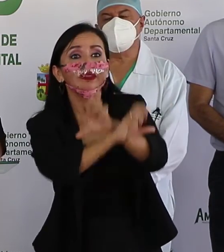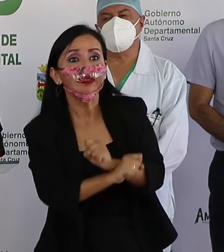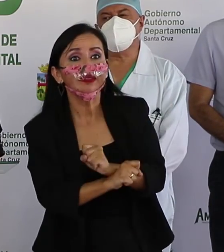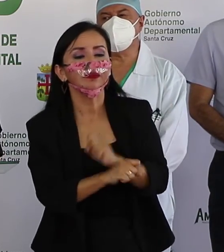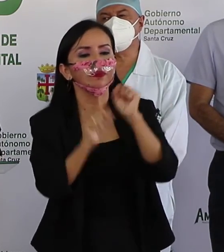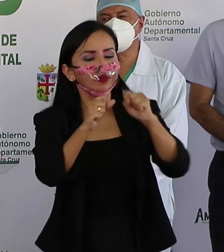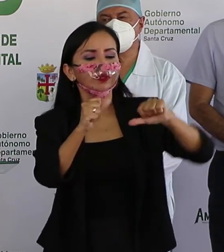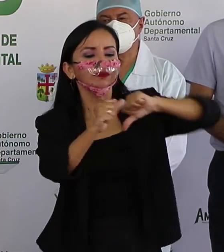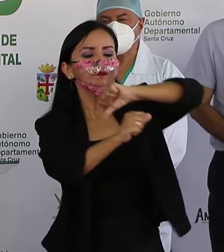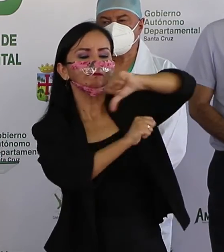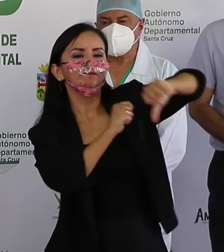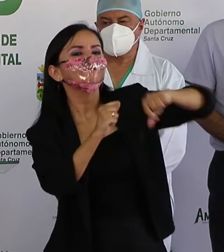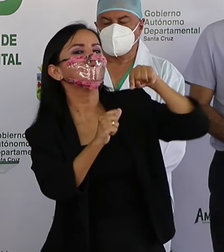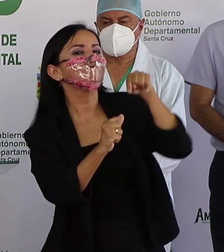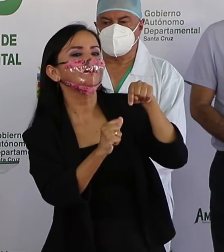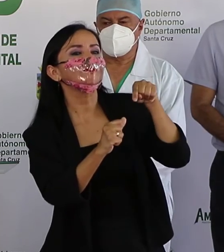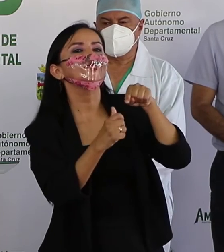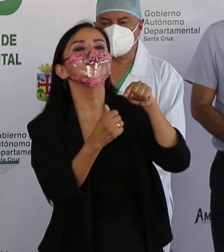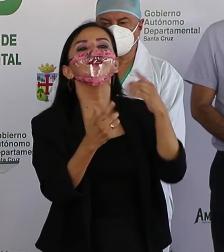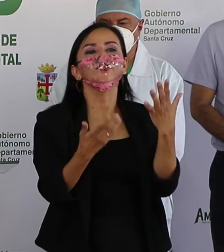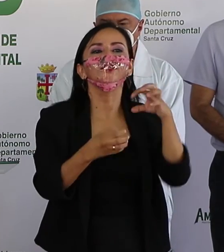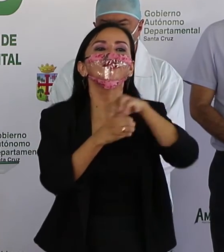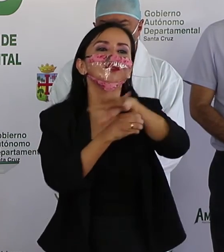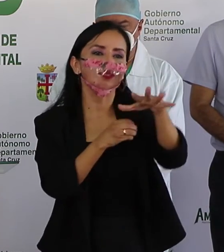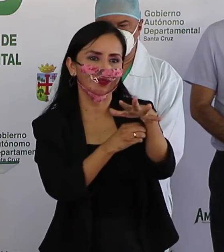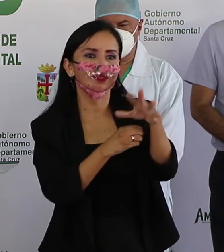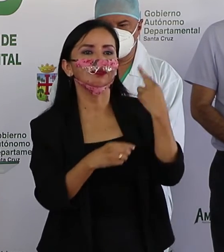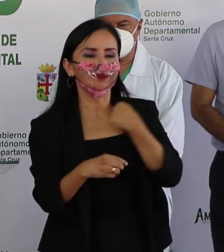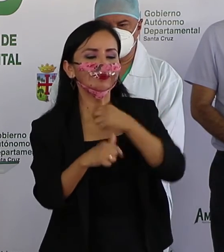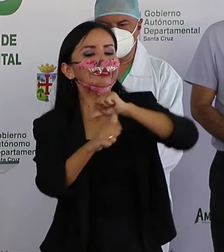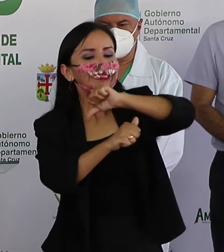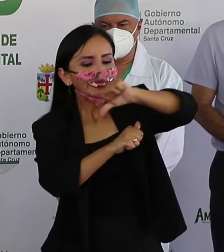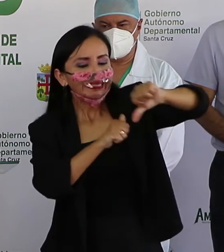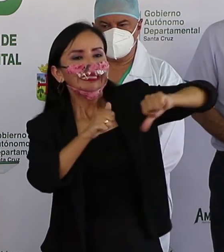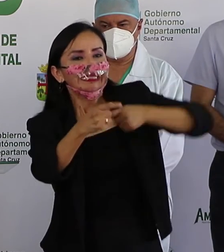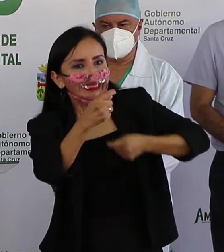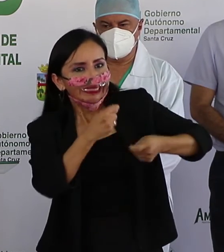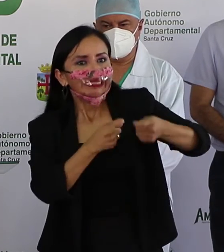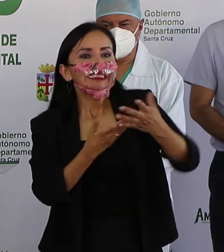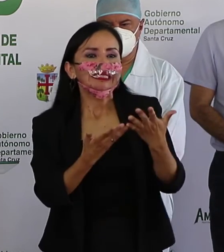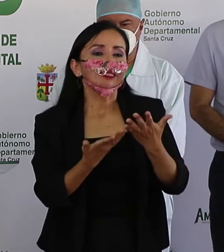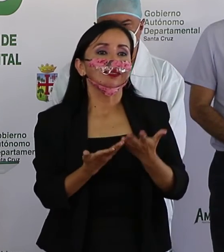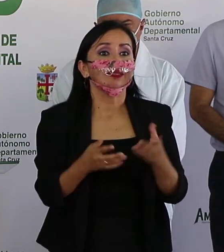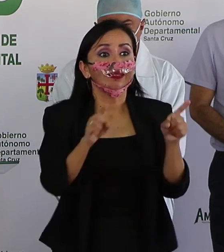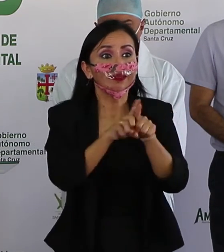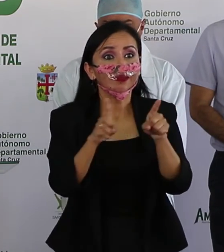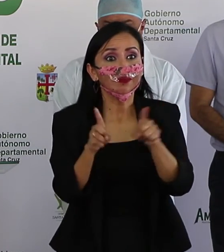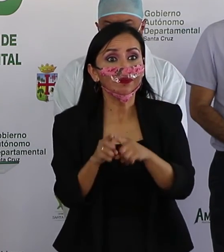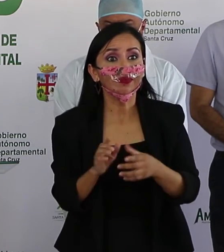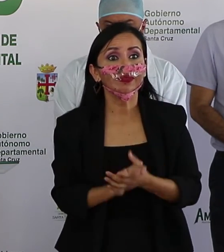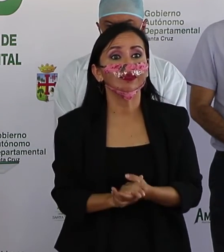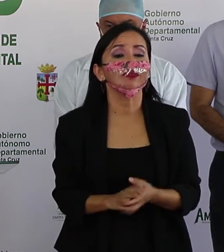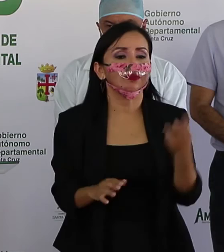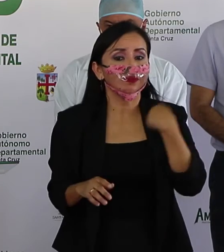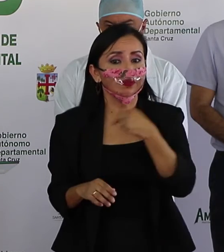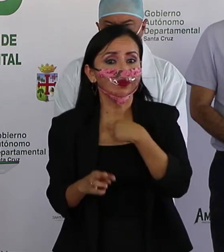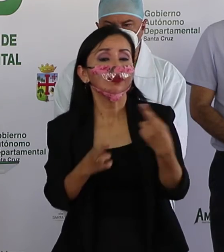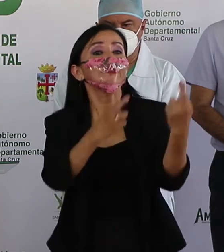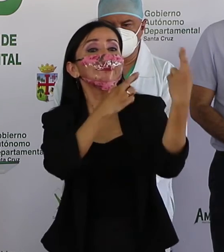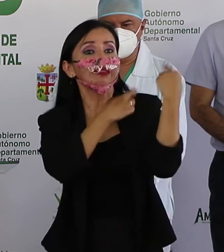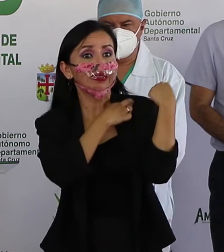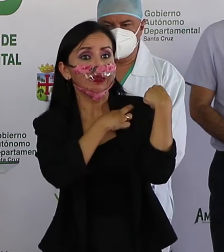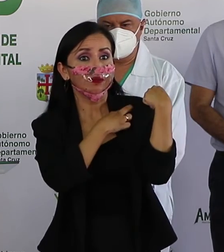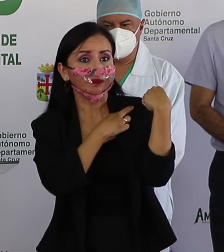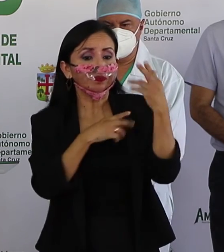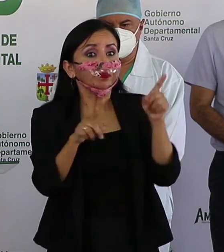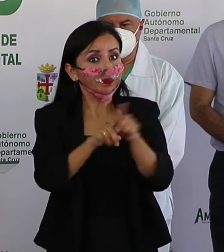a convivir con esta enfermedad y tenemos que acostumbrarnos también a ser responsables,